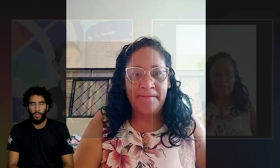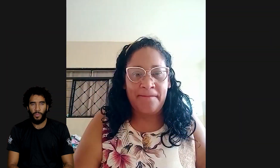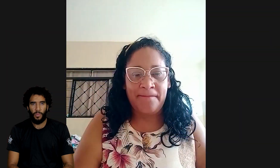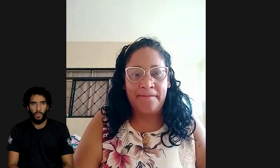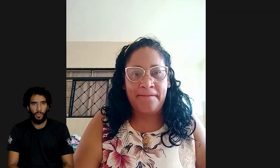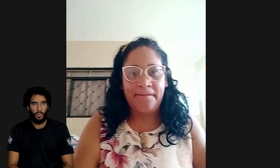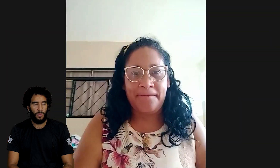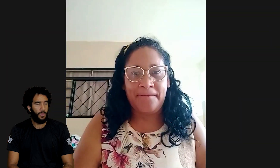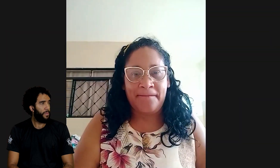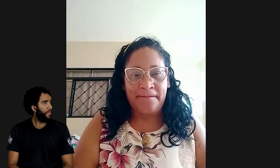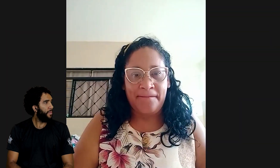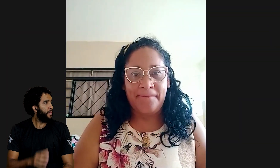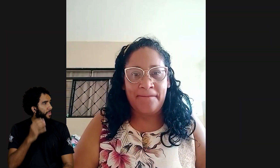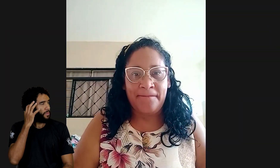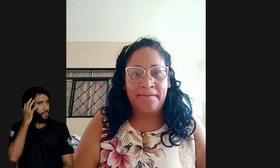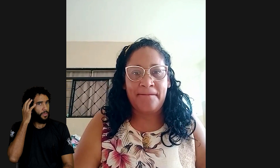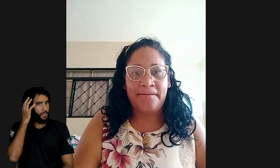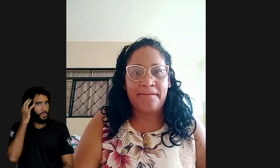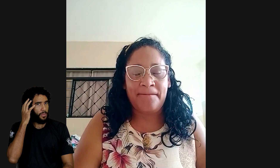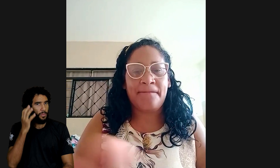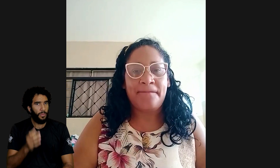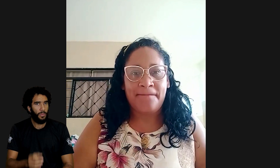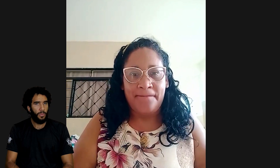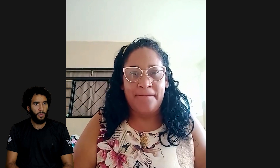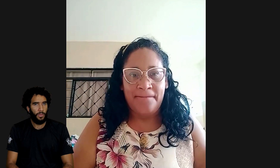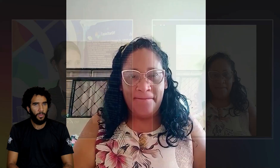Não entendemos a vida.